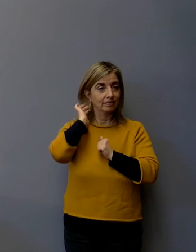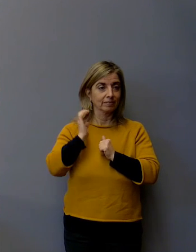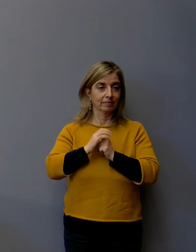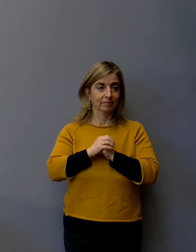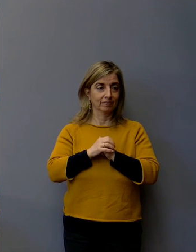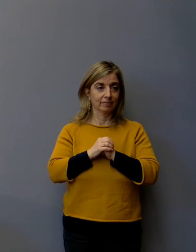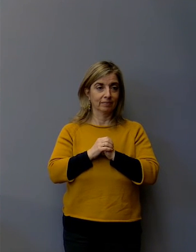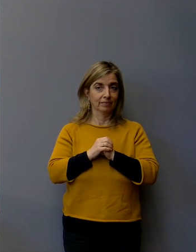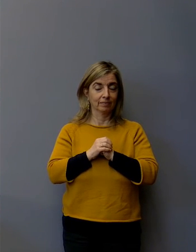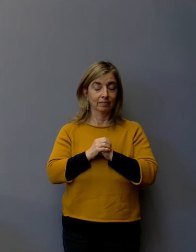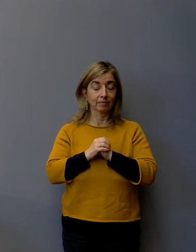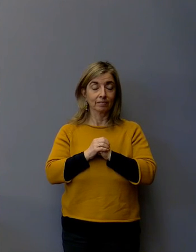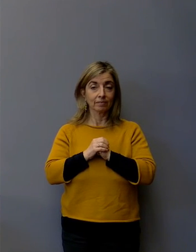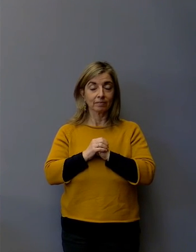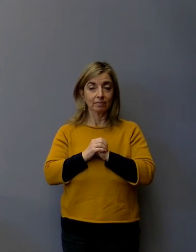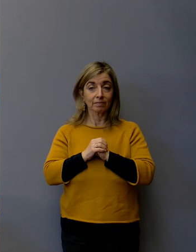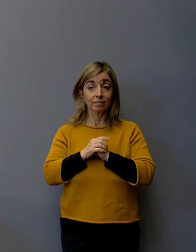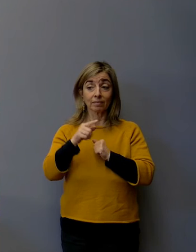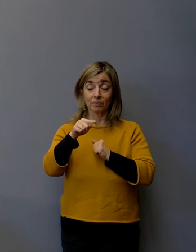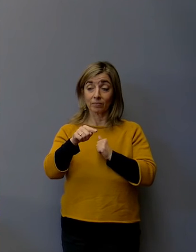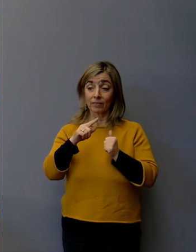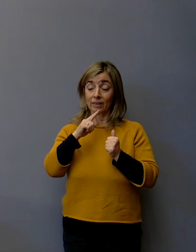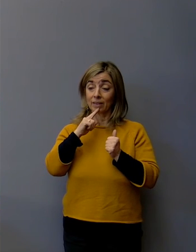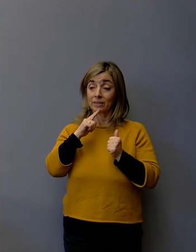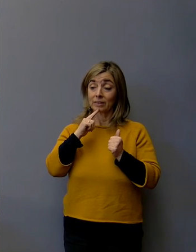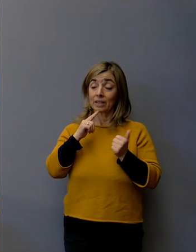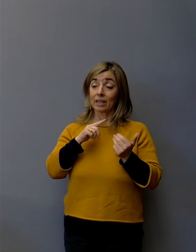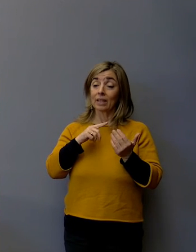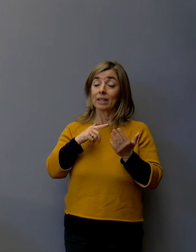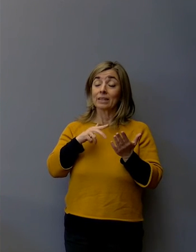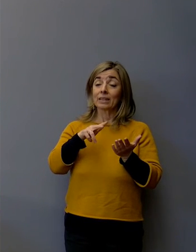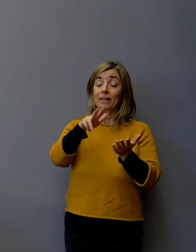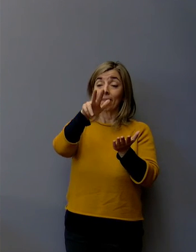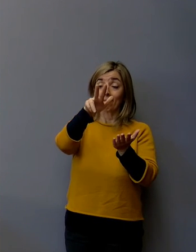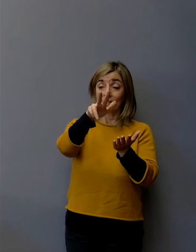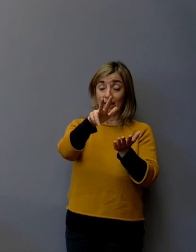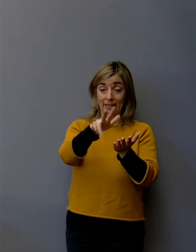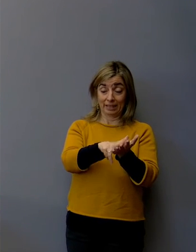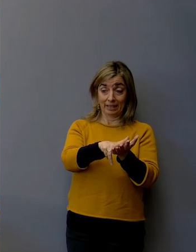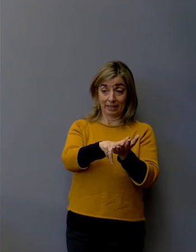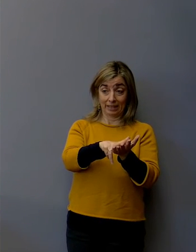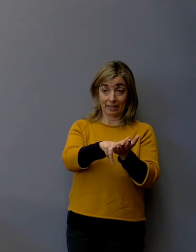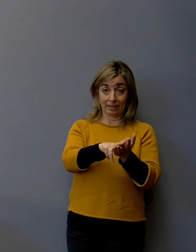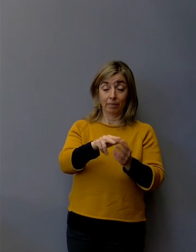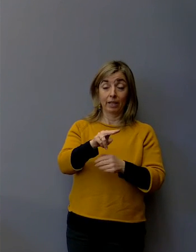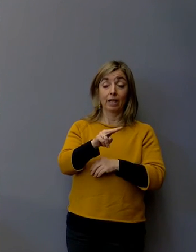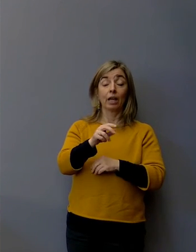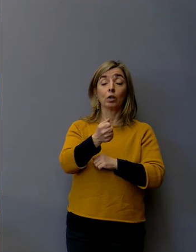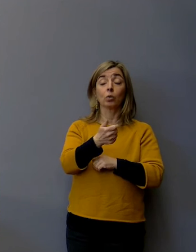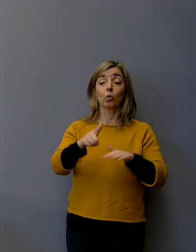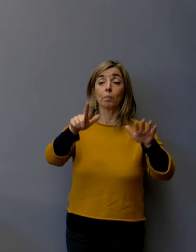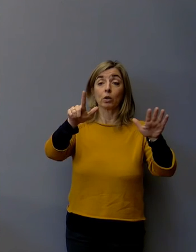pongo in votazione la delibera proposta giunta al consiglio numero 7 28 ce ne al 2021 documenti